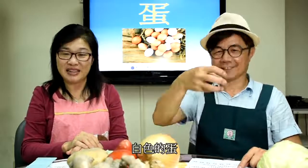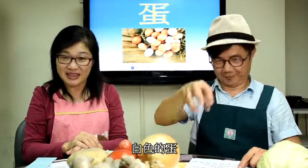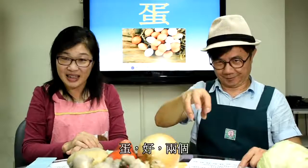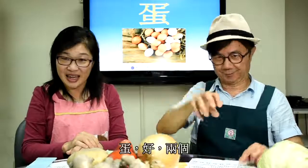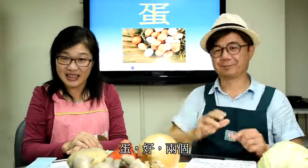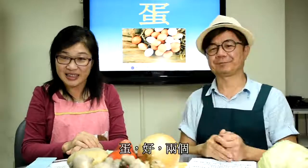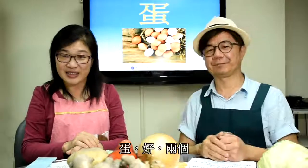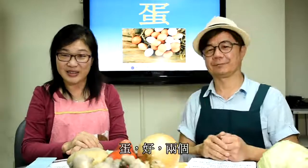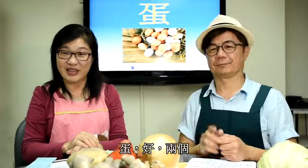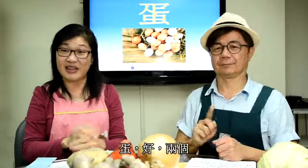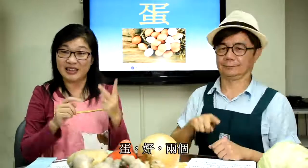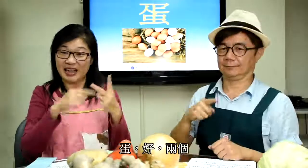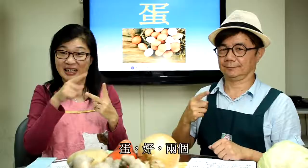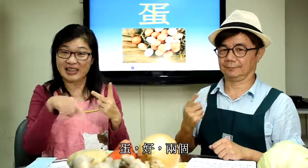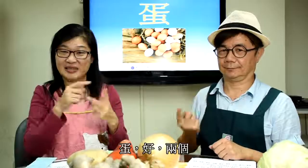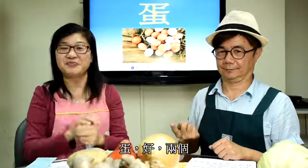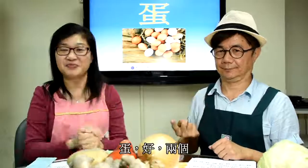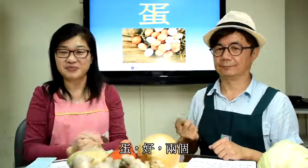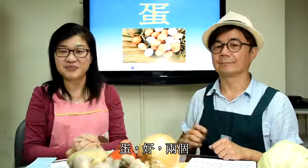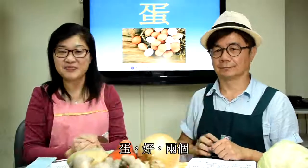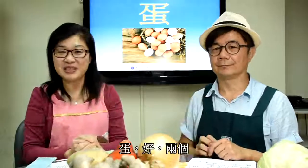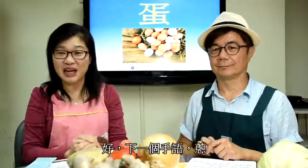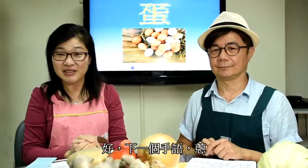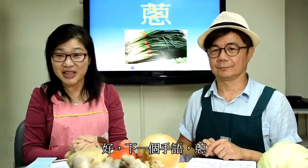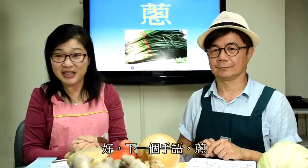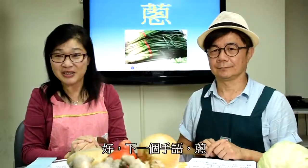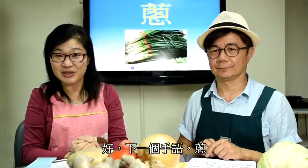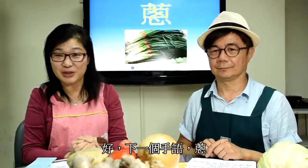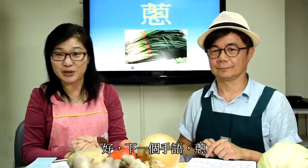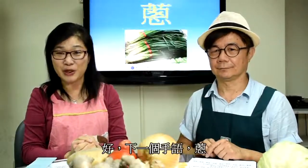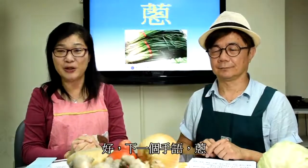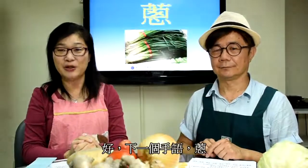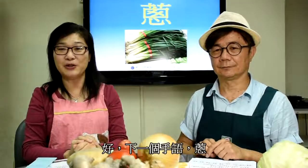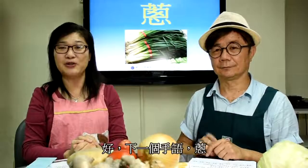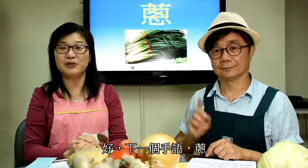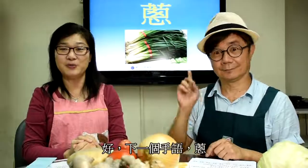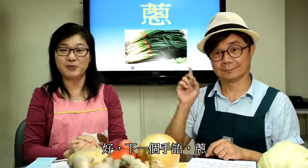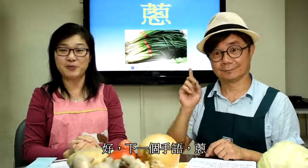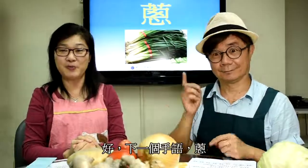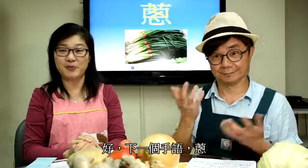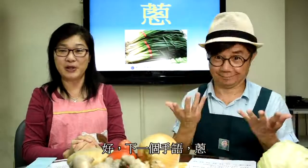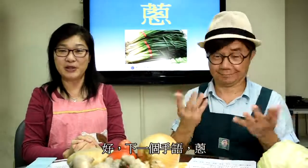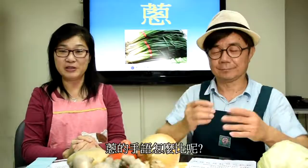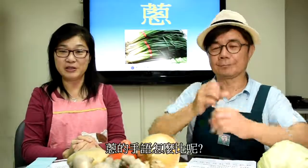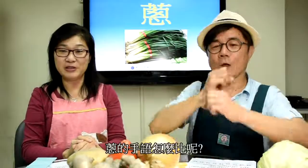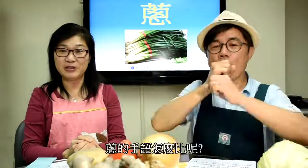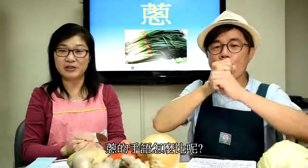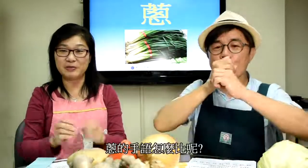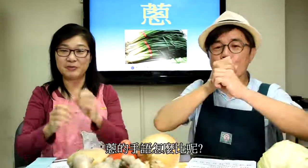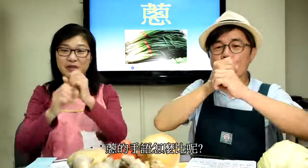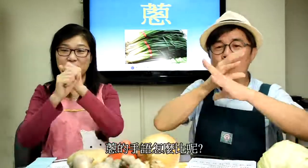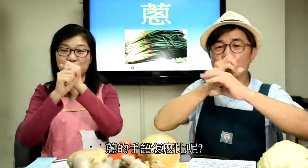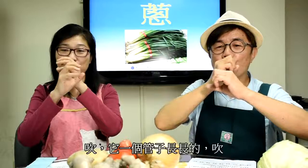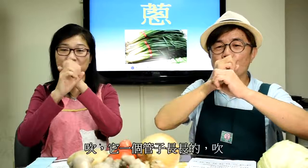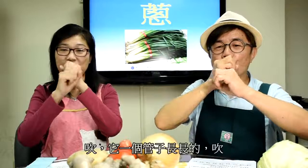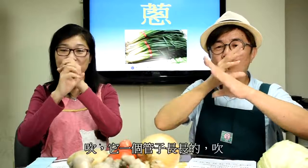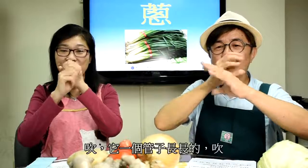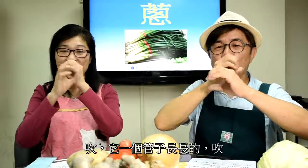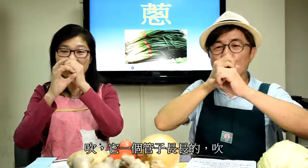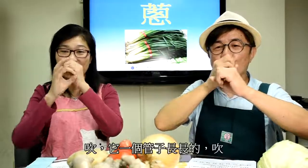蛋，好，两个。好，下一个手语，冲，冲的手语怎么比呢？吹，它一个